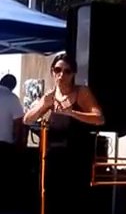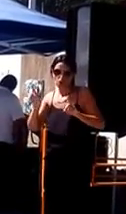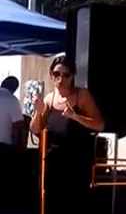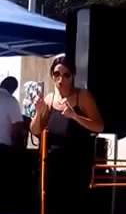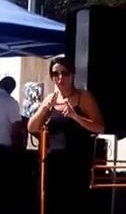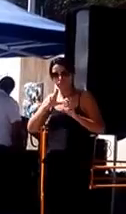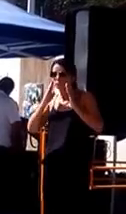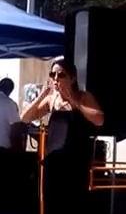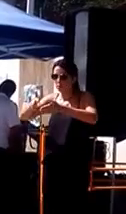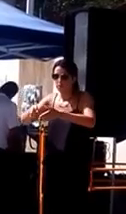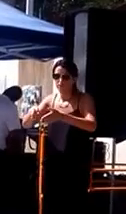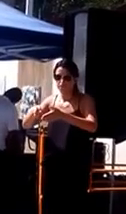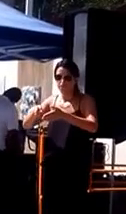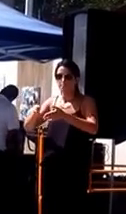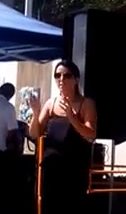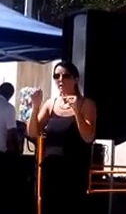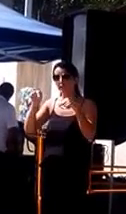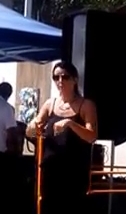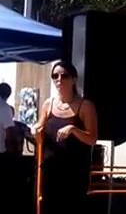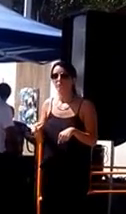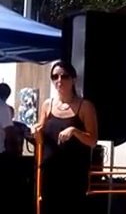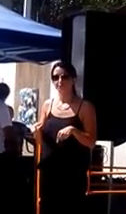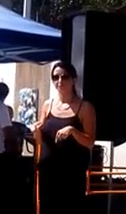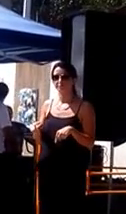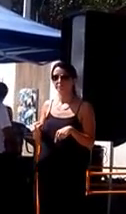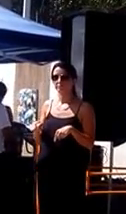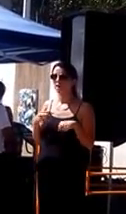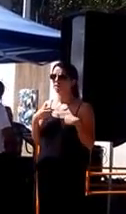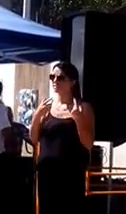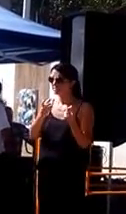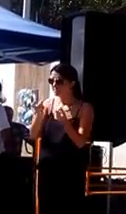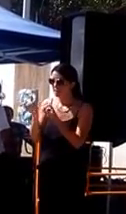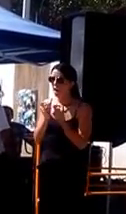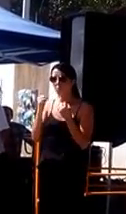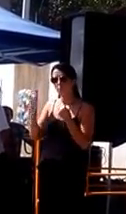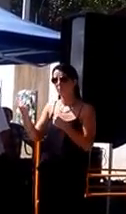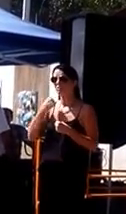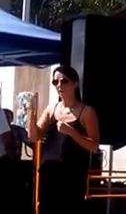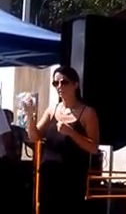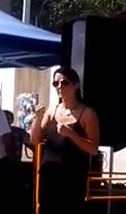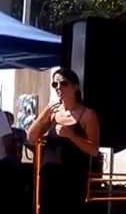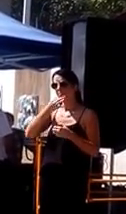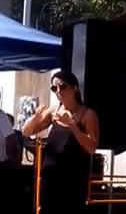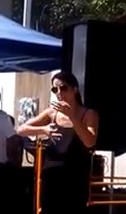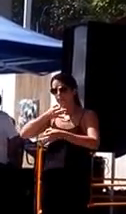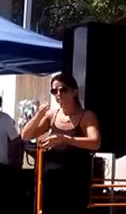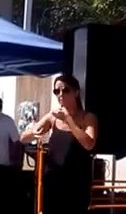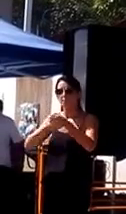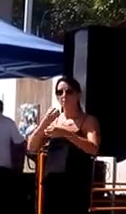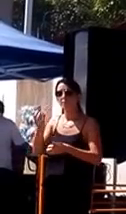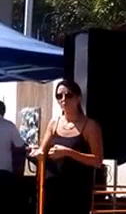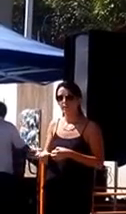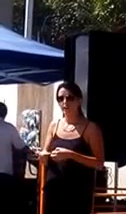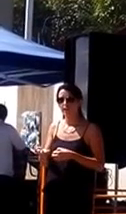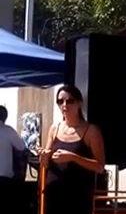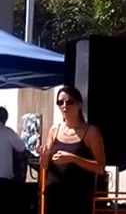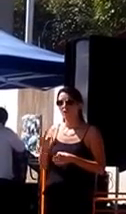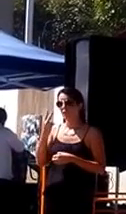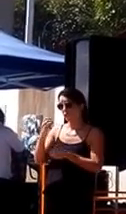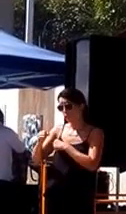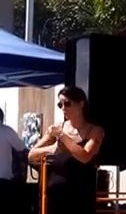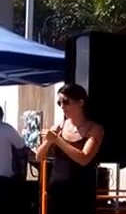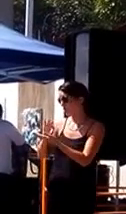claro. Esto era necesario, importante mencionarlo, porque para que hayan